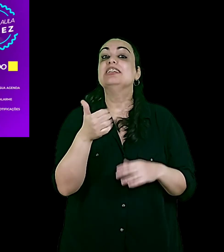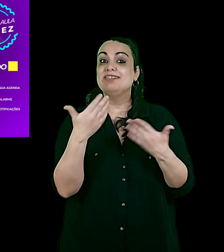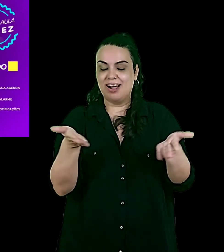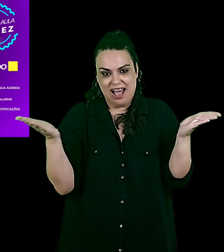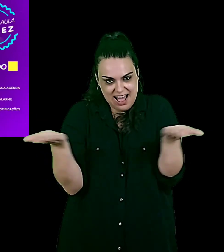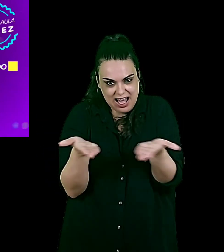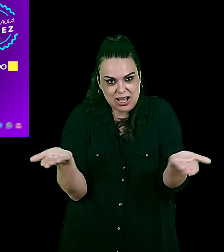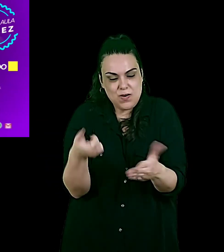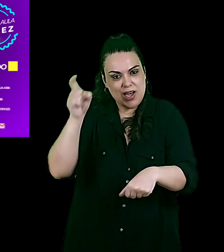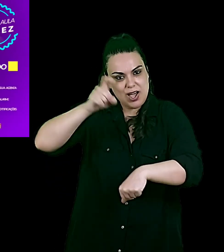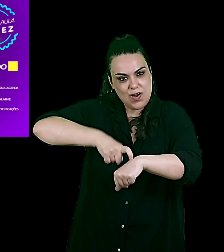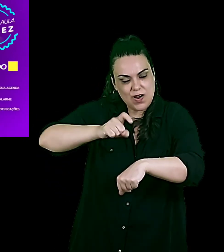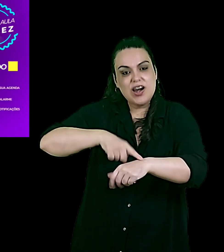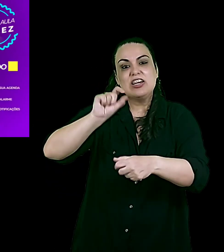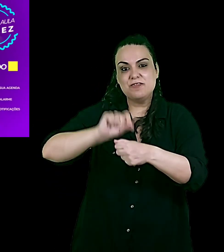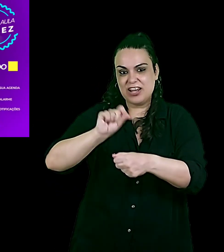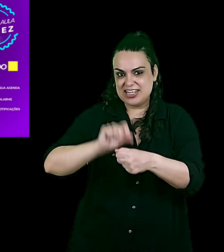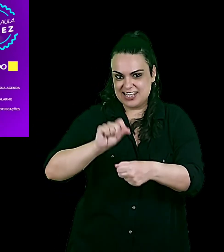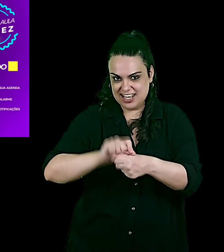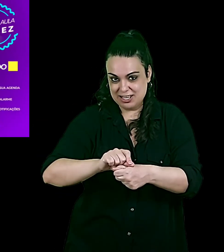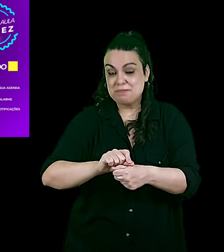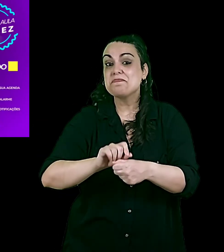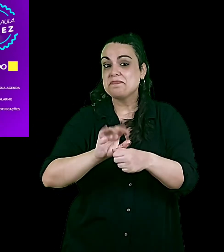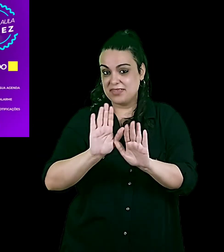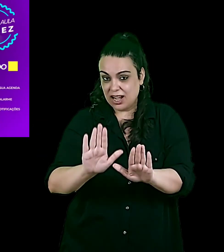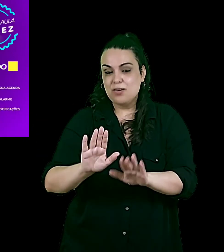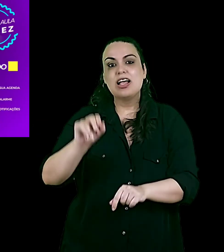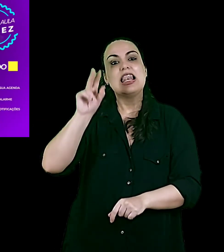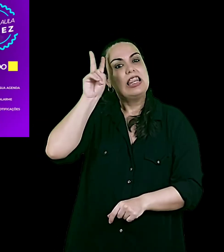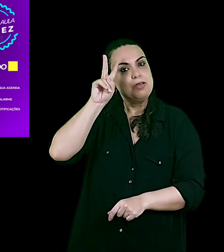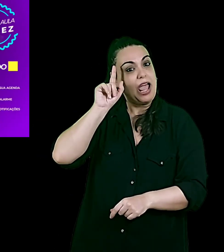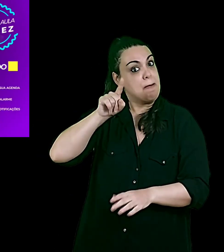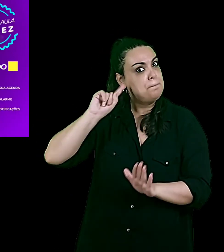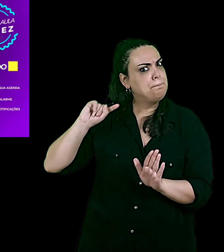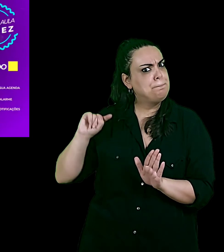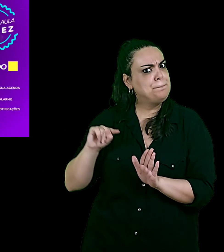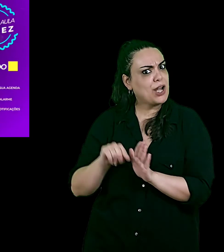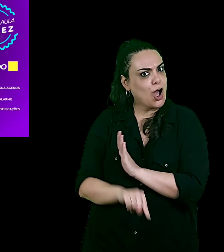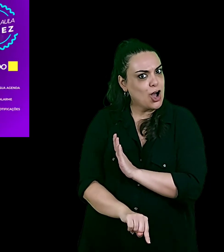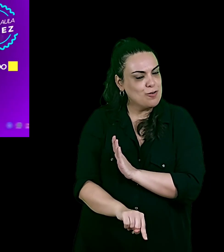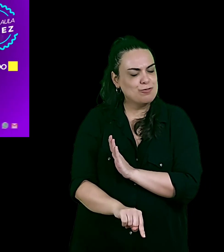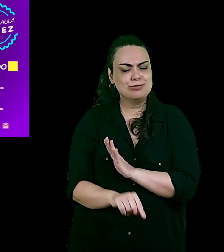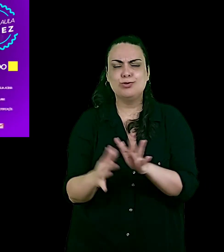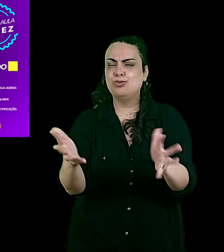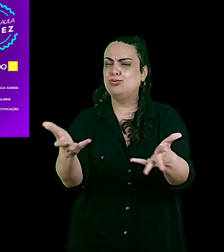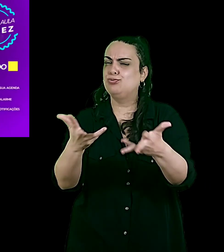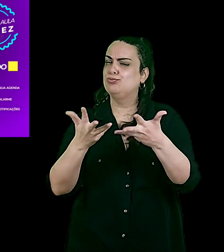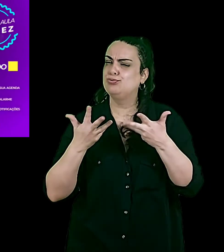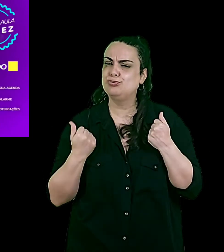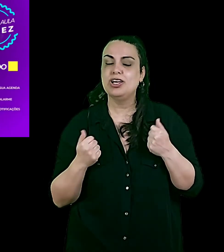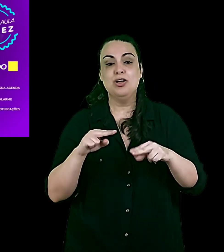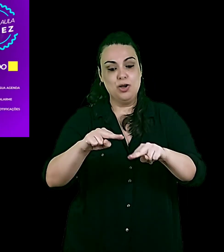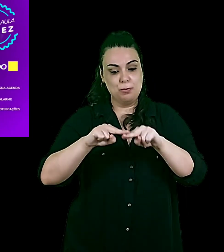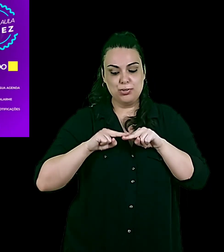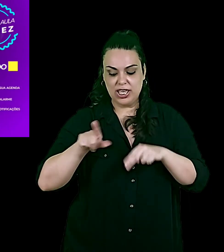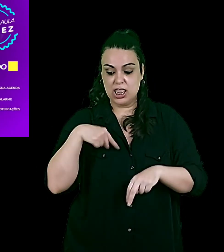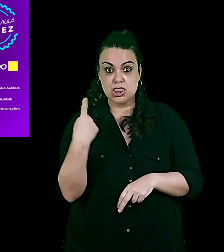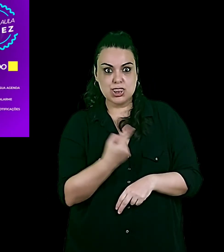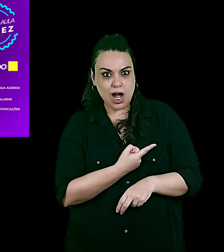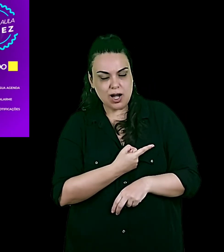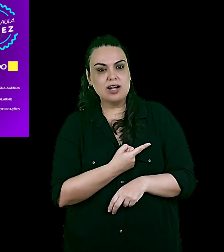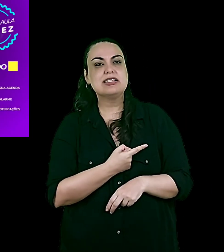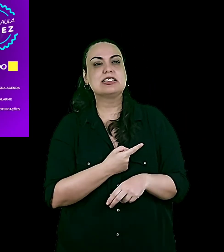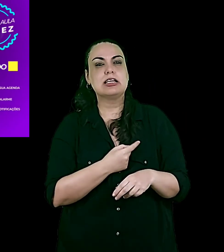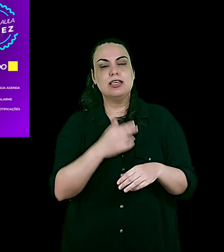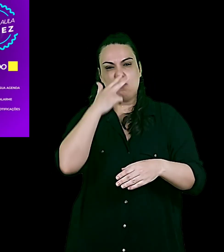muito tempo e chegou a hora da gente começar a fazer. Lembrando que vai ser profundo, vai ser extraordinário, porque a cada vez que a gente